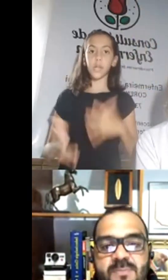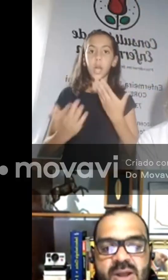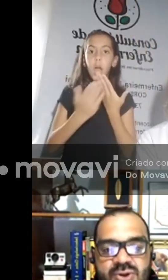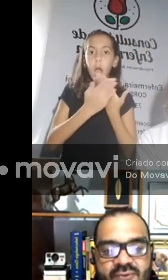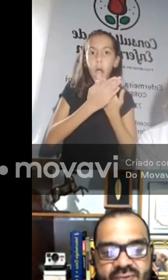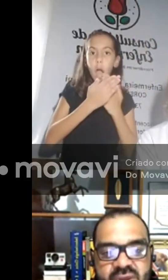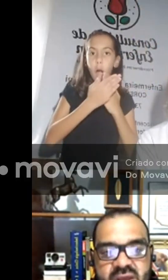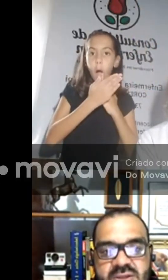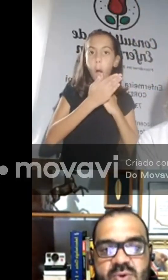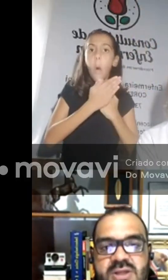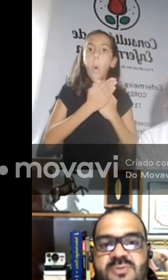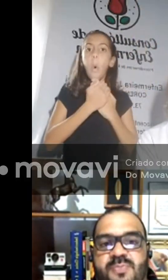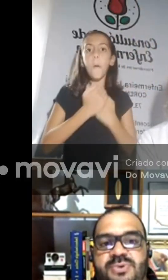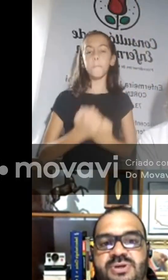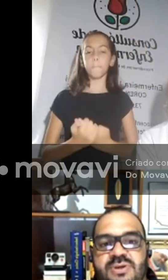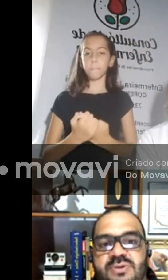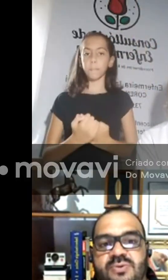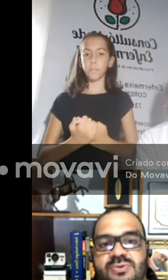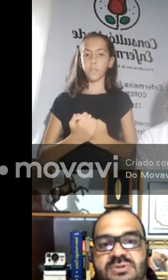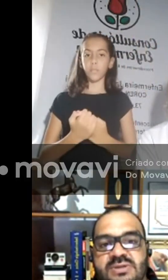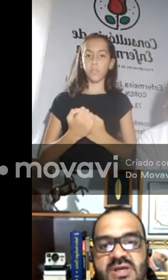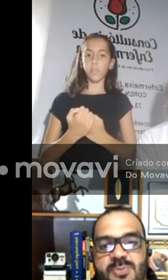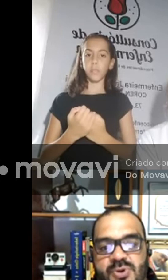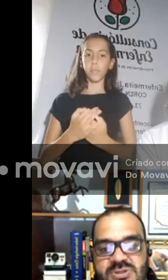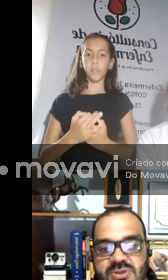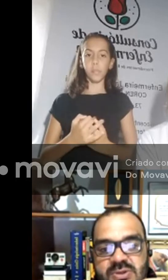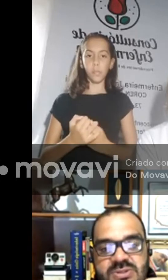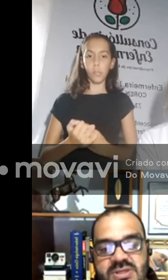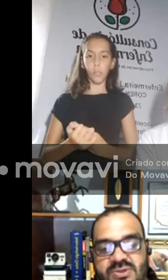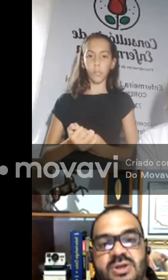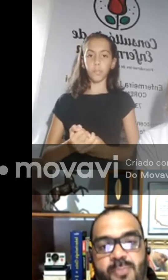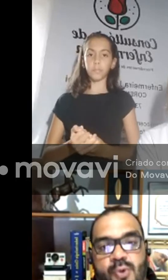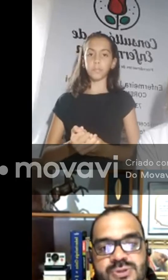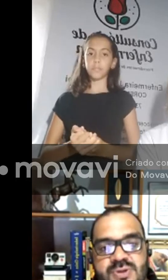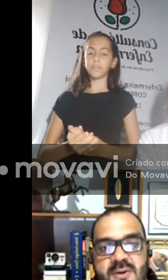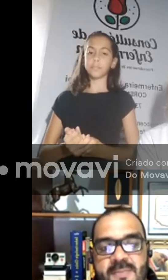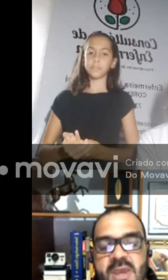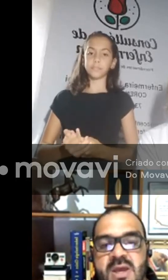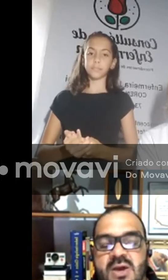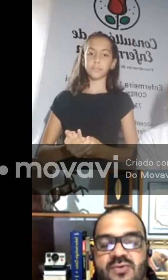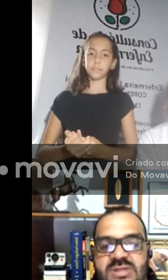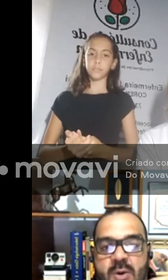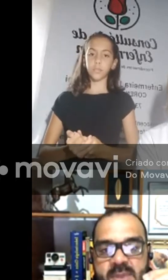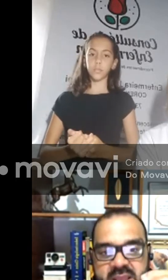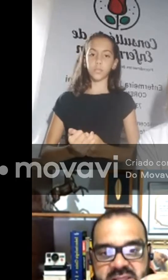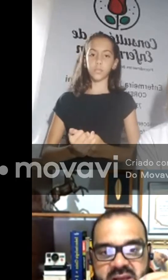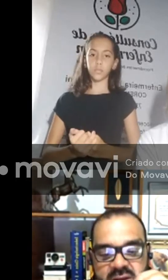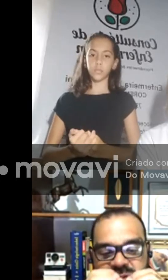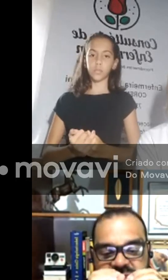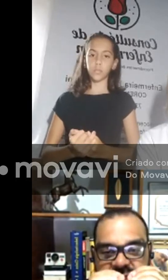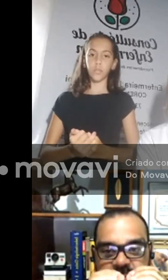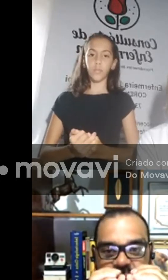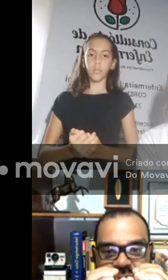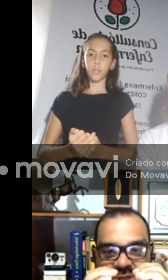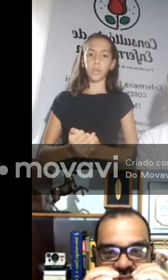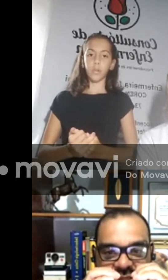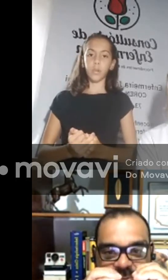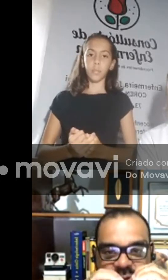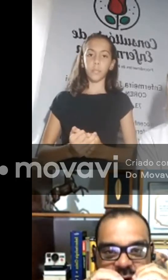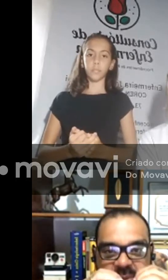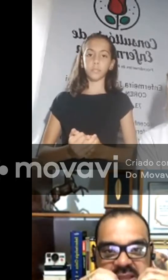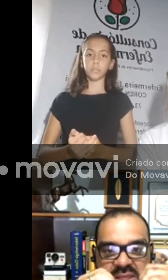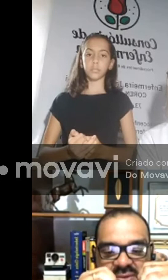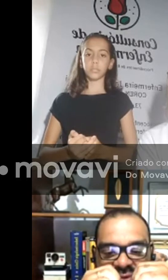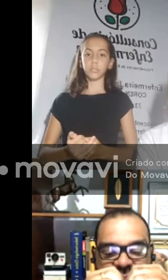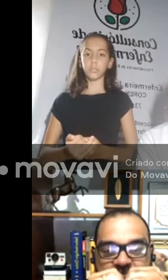da hipertrofia do tecido adiposo, né? Você aumenta o tecido